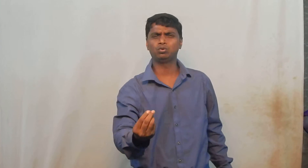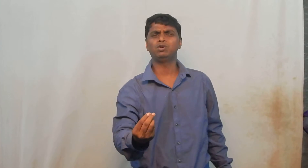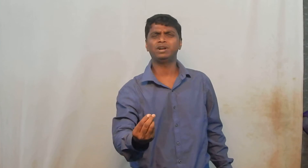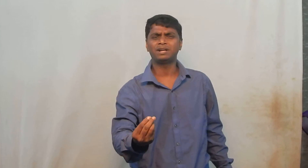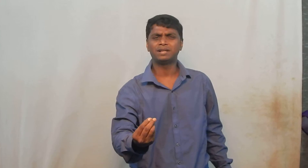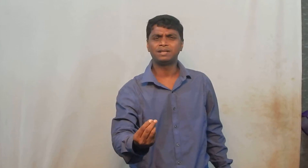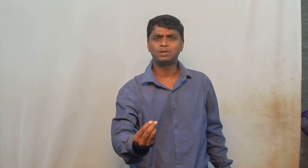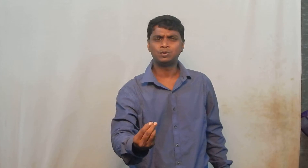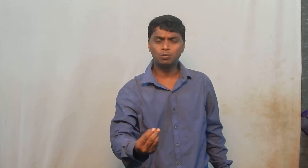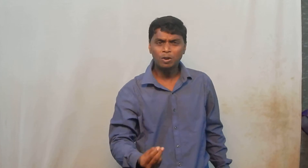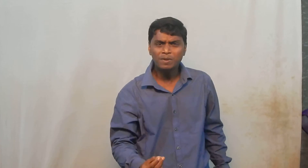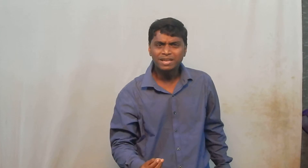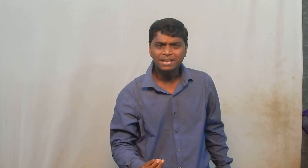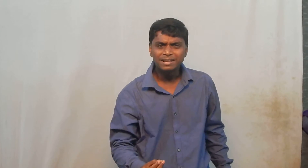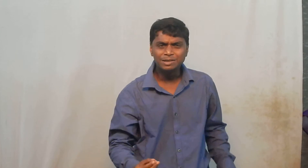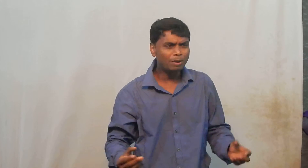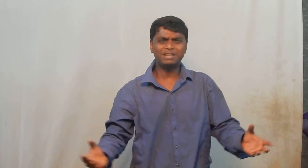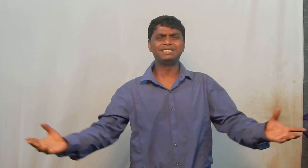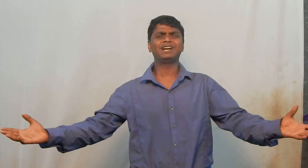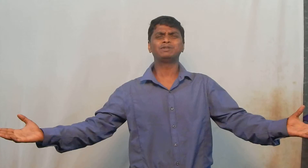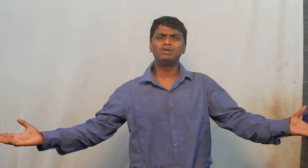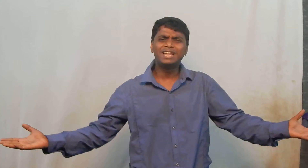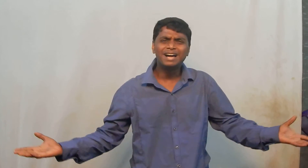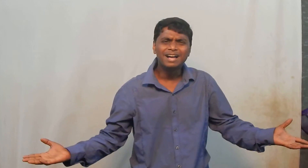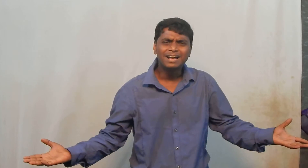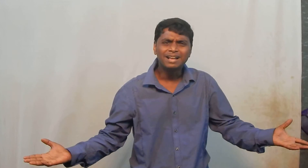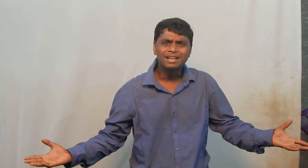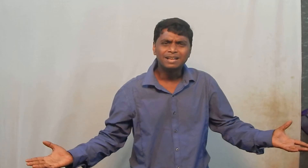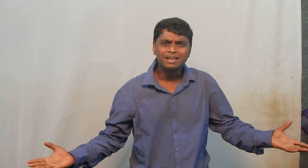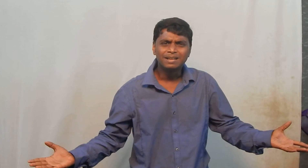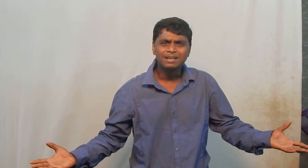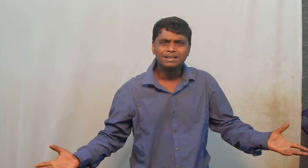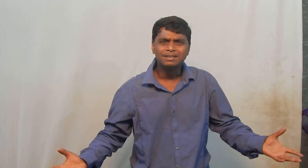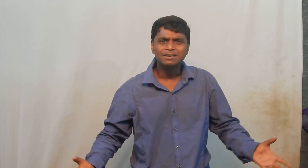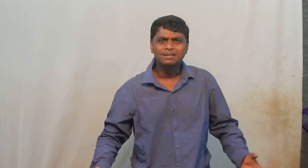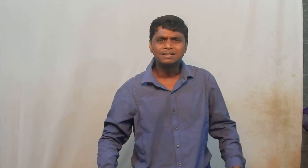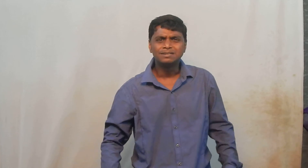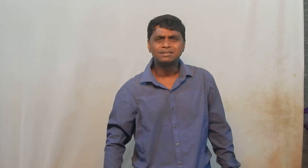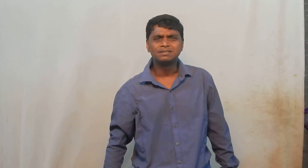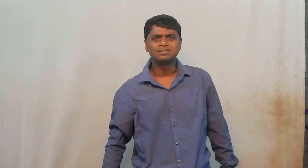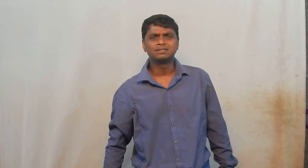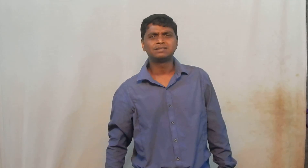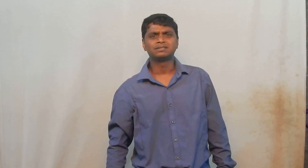पूलंग हो दूं अजे बेज़ जोड़ाद है